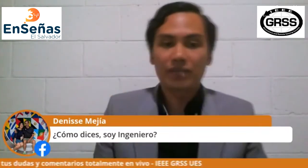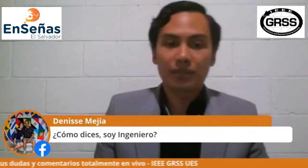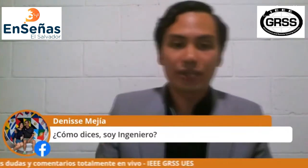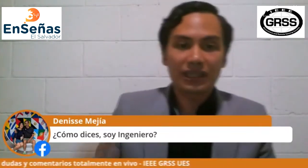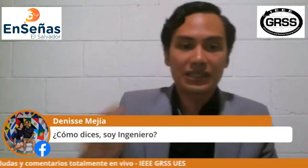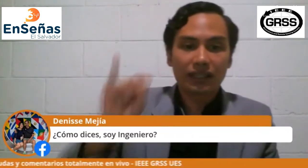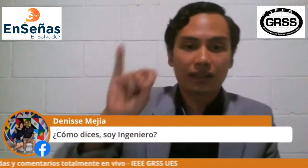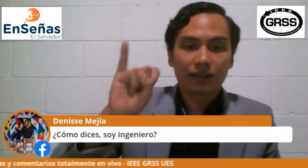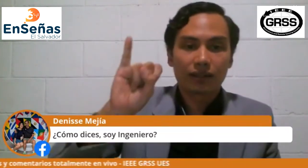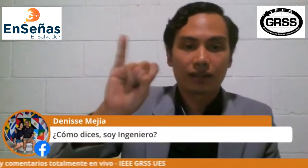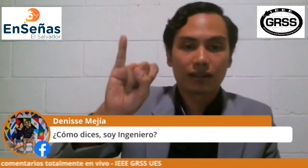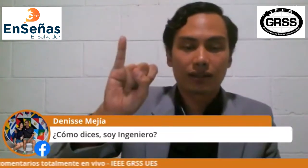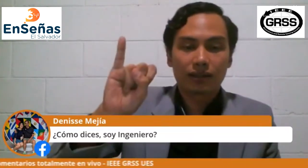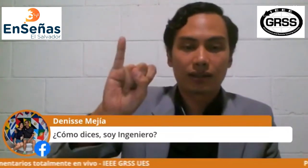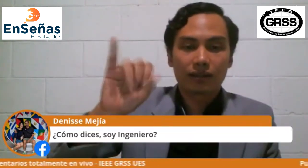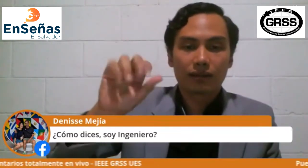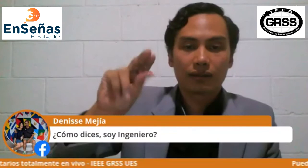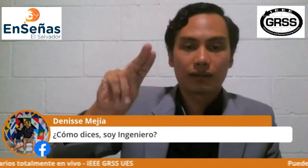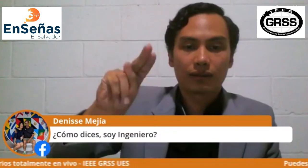O también puede decir,